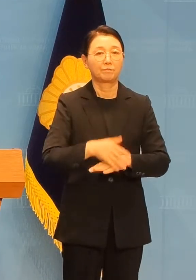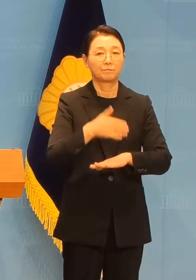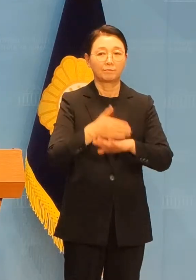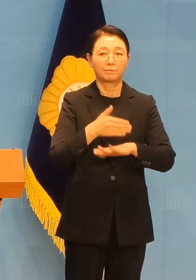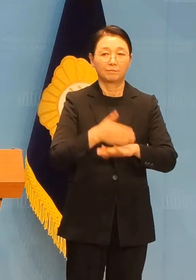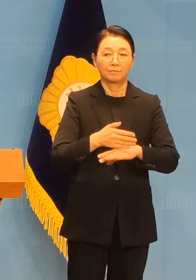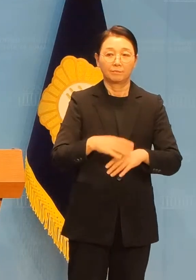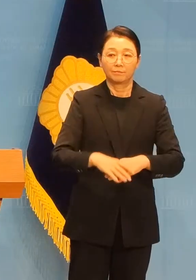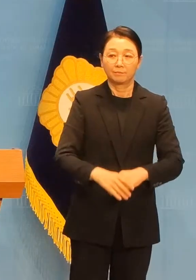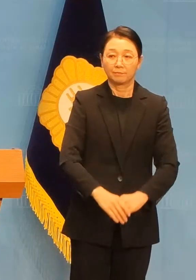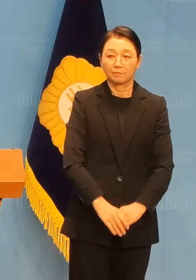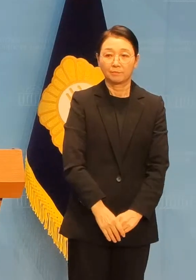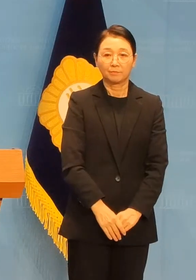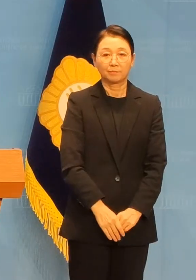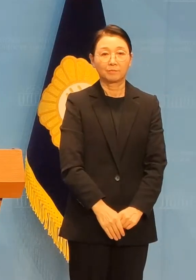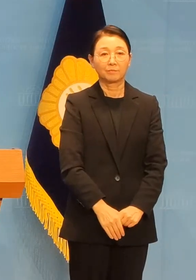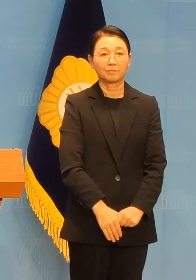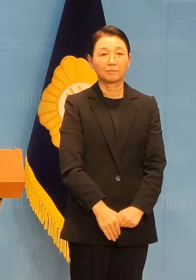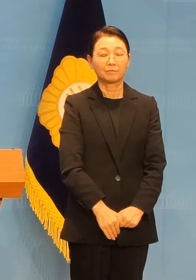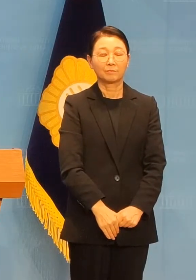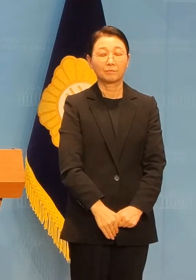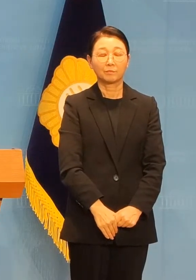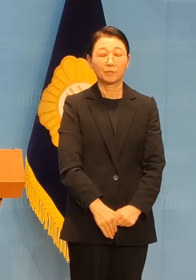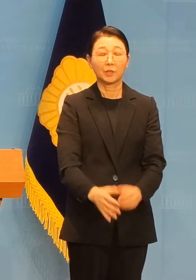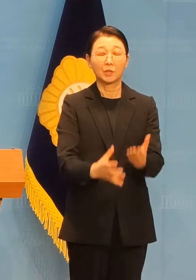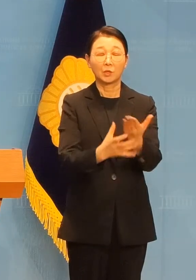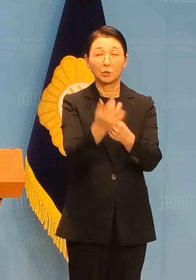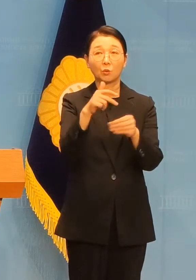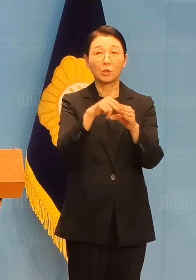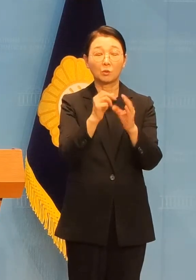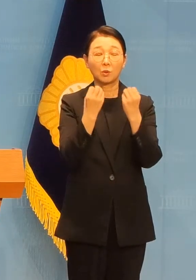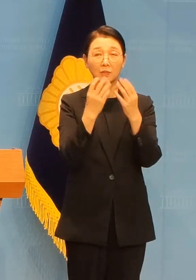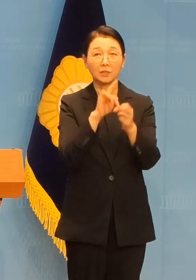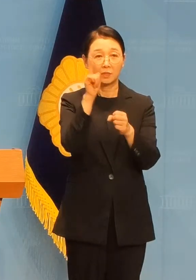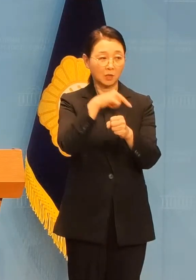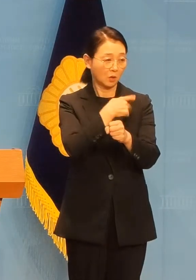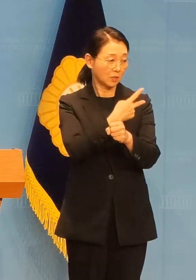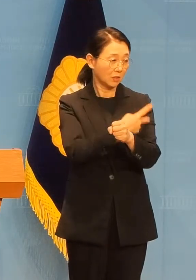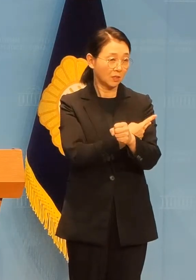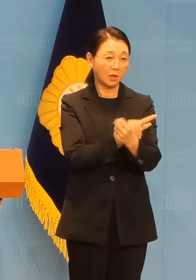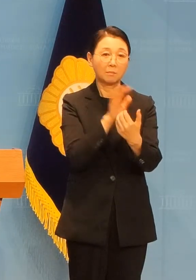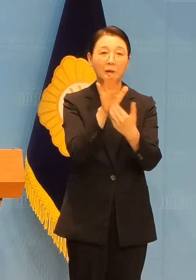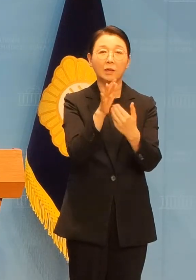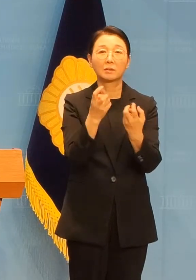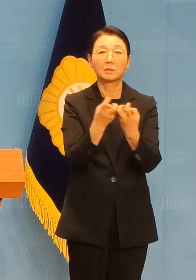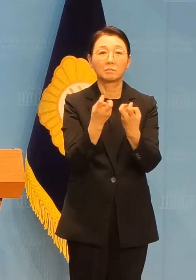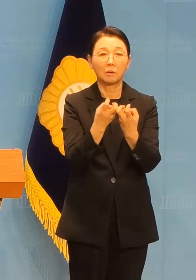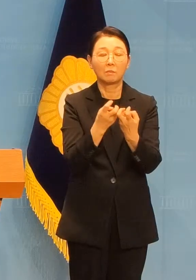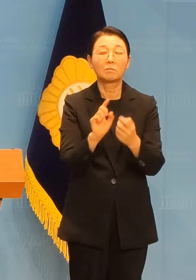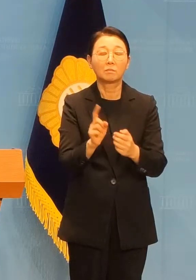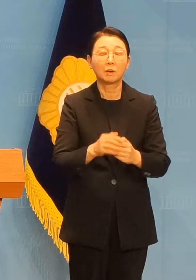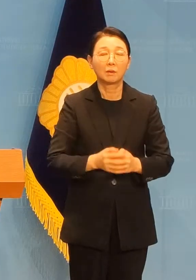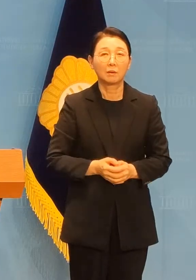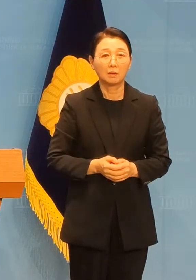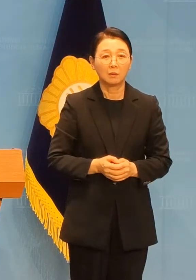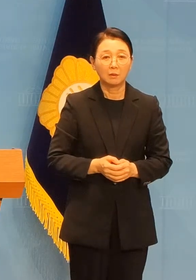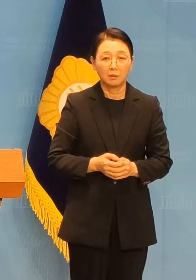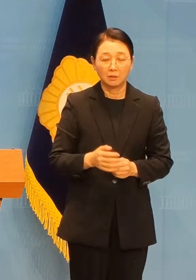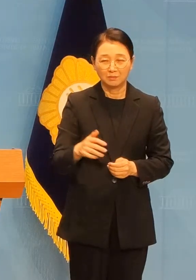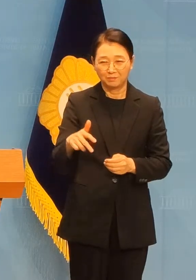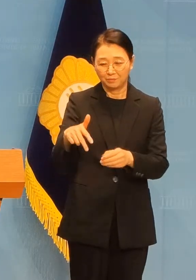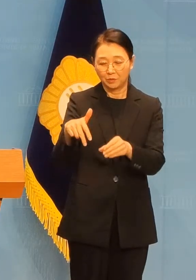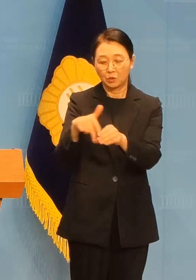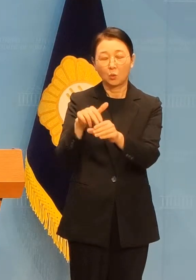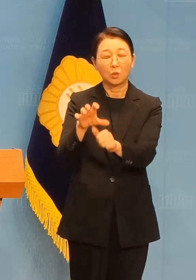감사합니다. 본 통일교 신천지 방지법은 일부 종교를 등에 업은